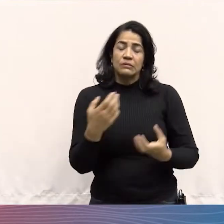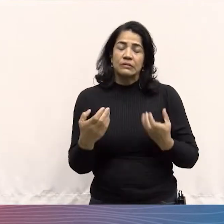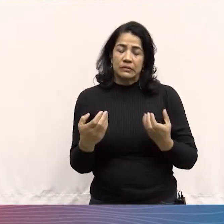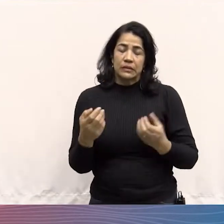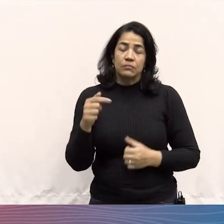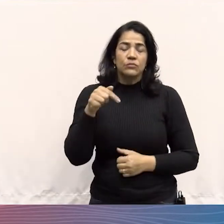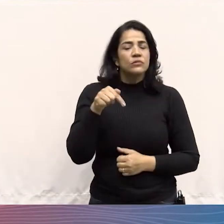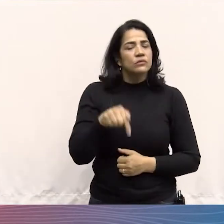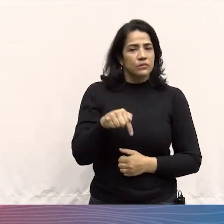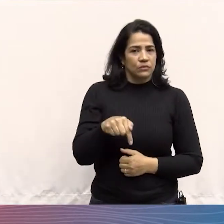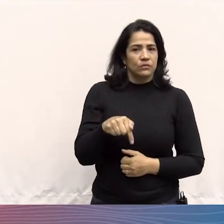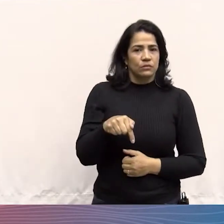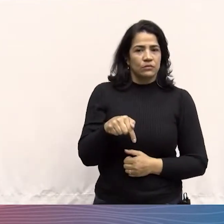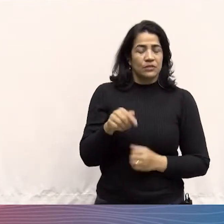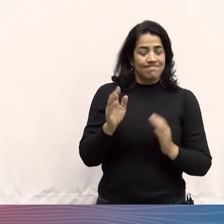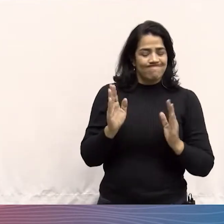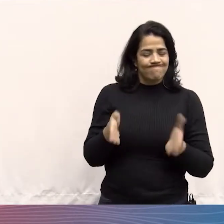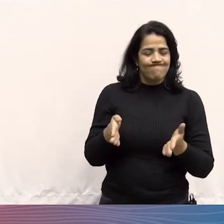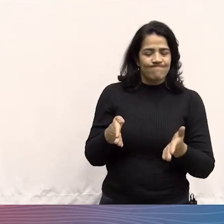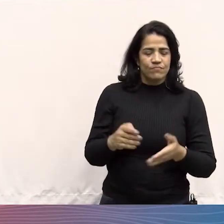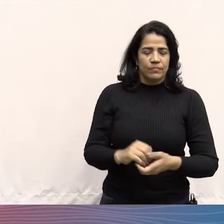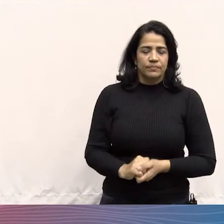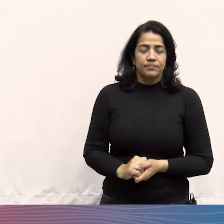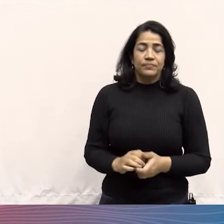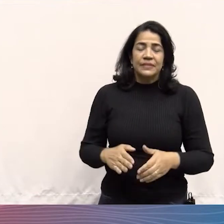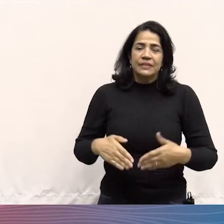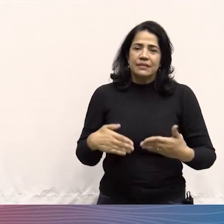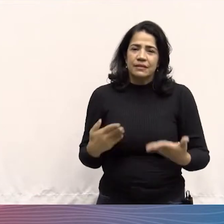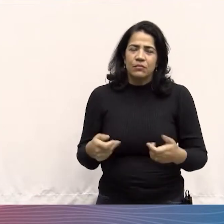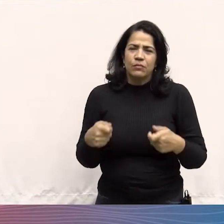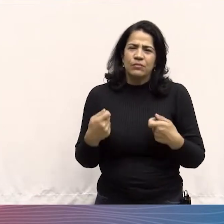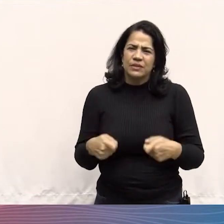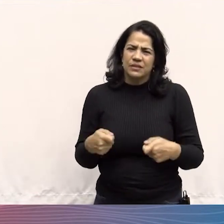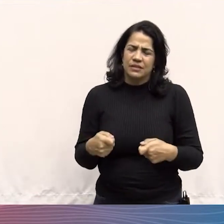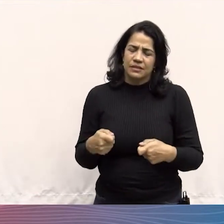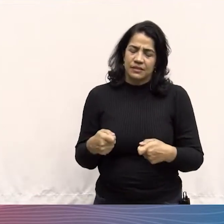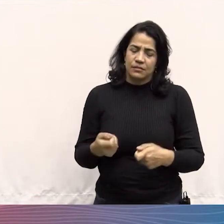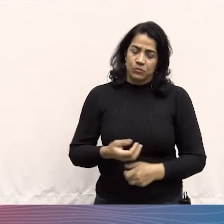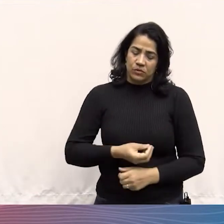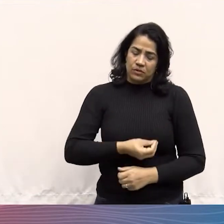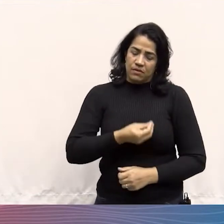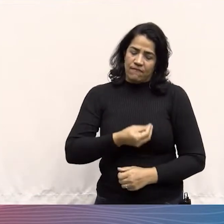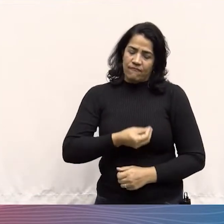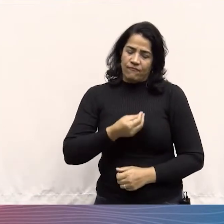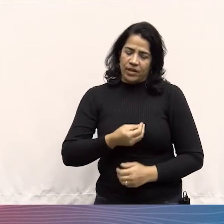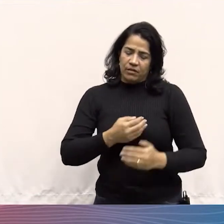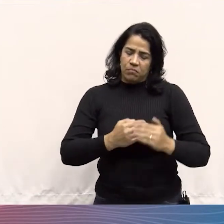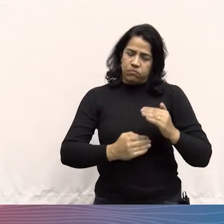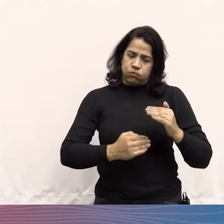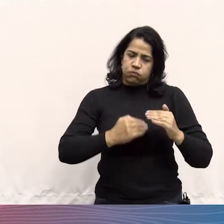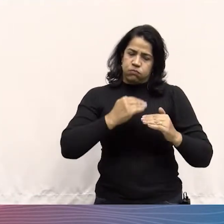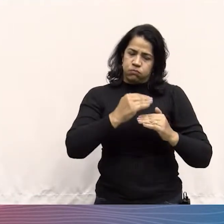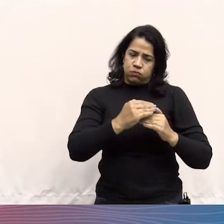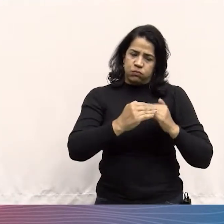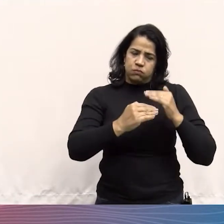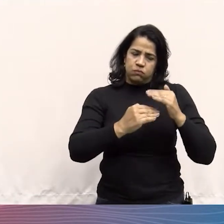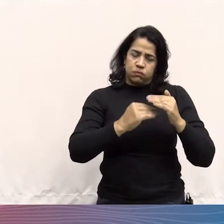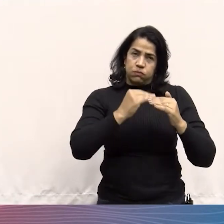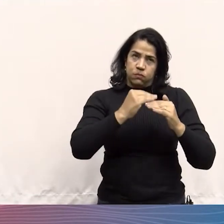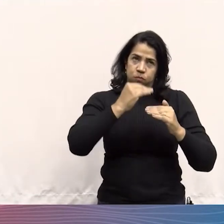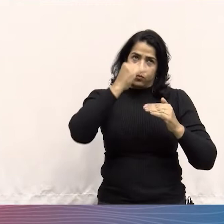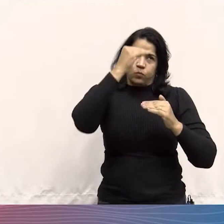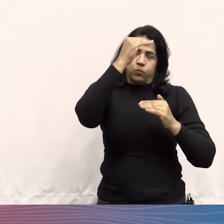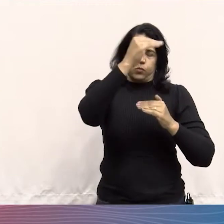isso vamos tratar de crescer, negar a nossa vida da alma. Não é? Tudo que o irmão Pedro mostrou para